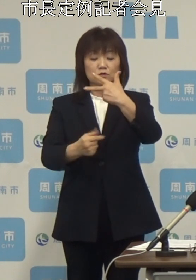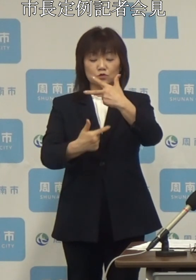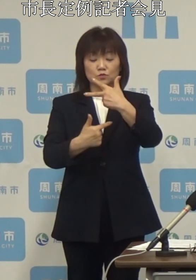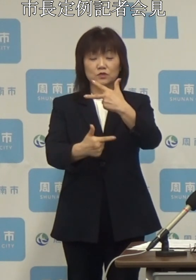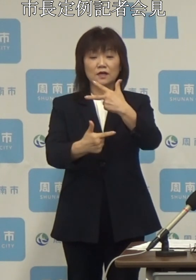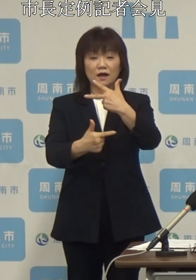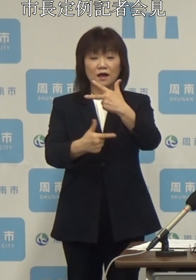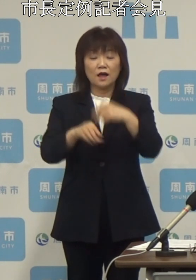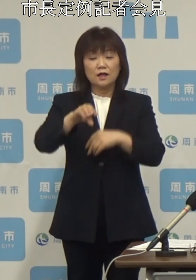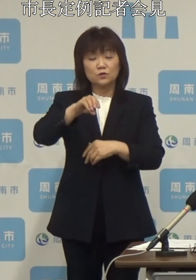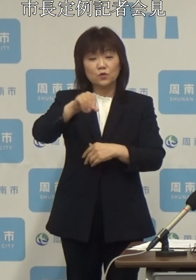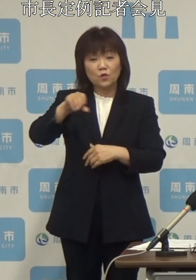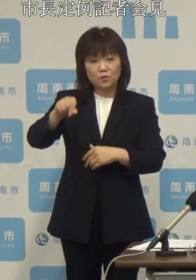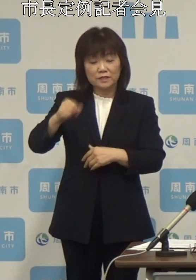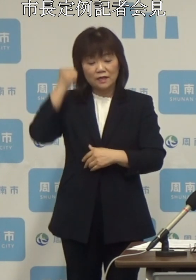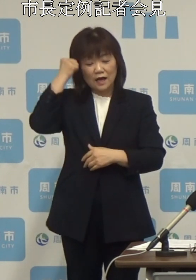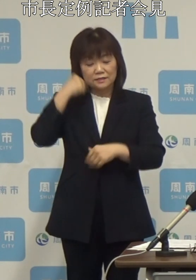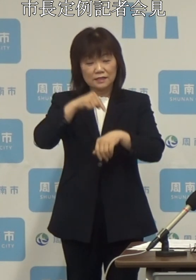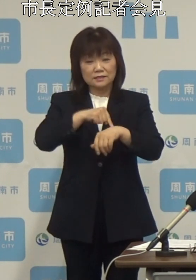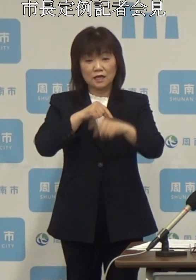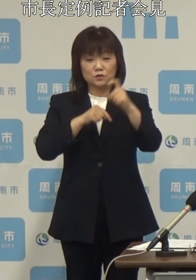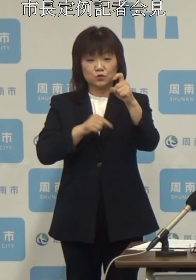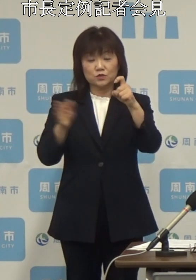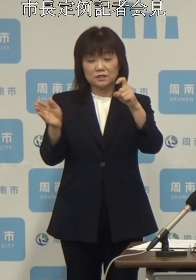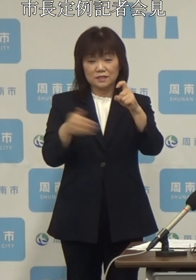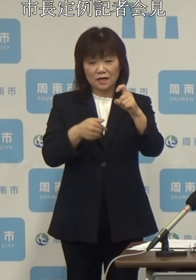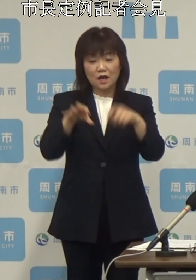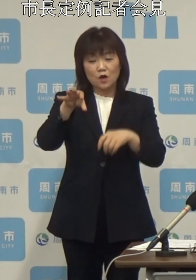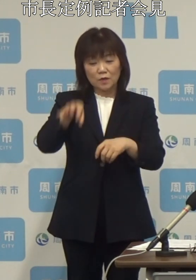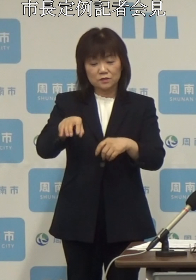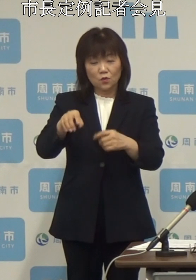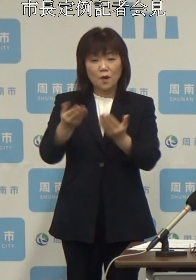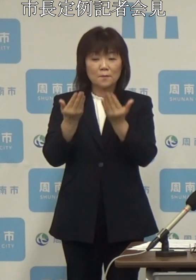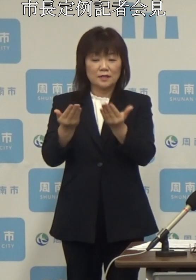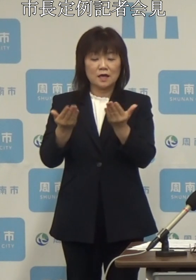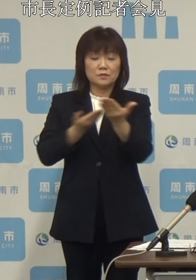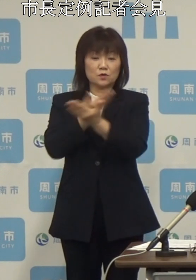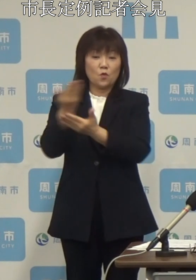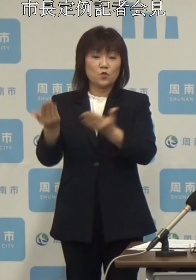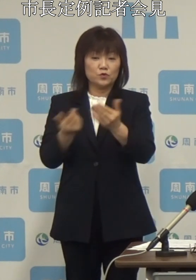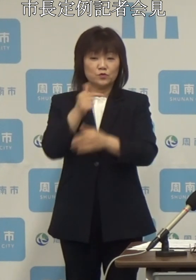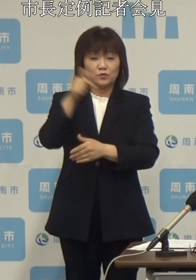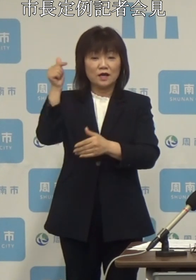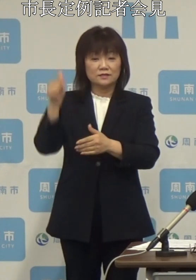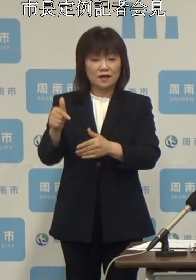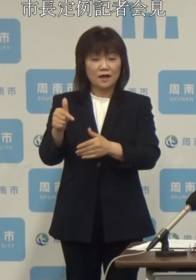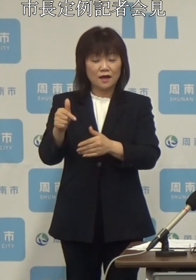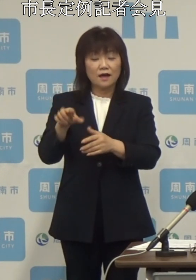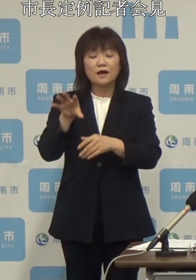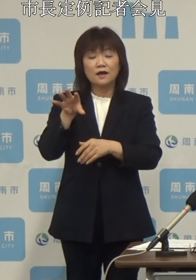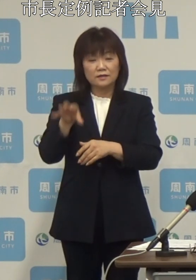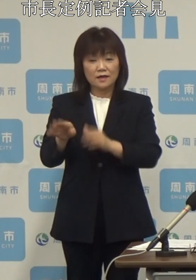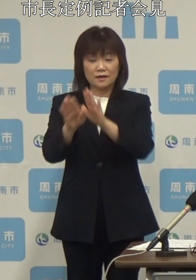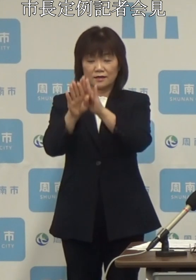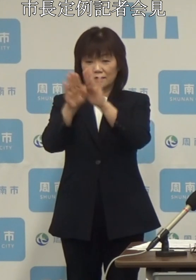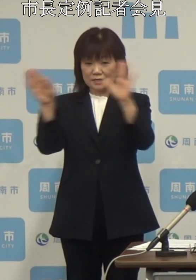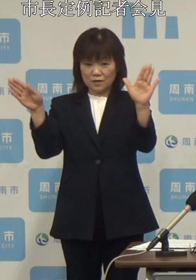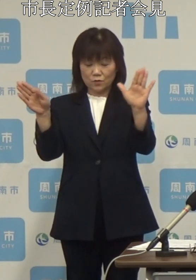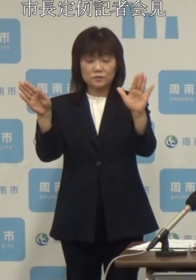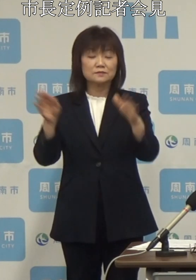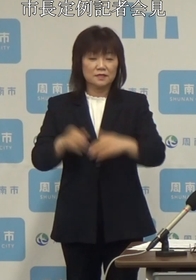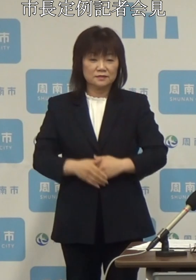日土曜日の朝10時から周南市学び交流プラザ多目的ホールにおいて行います